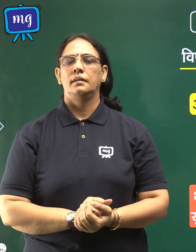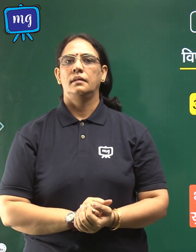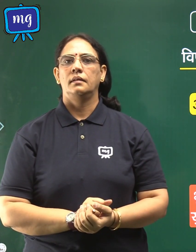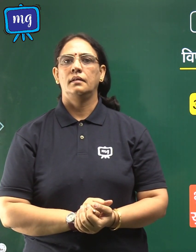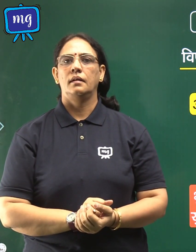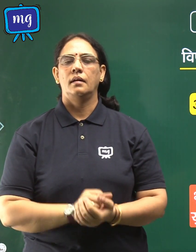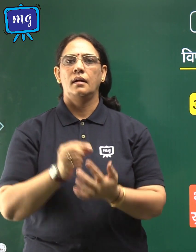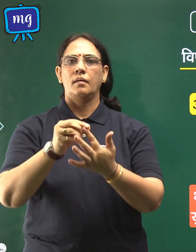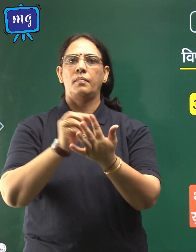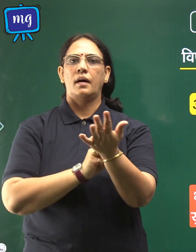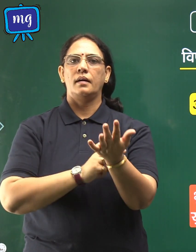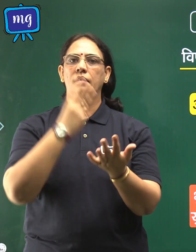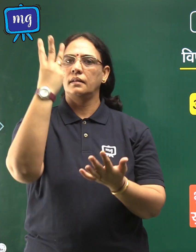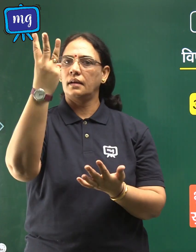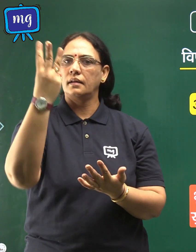भाग 3